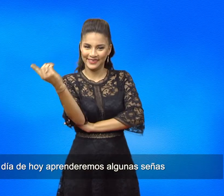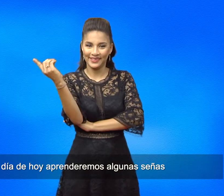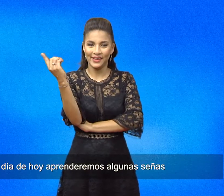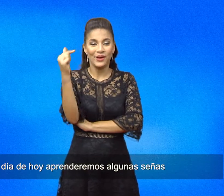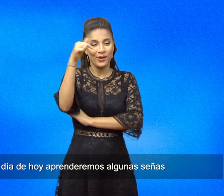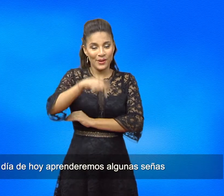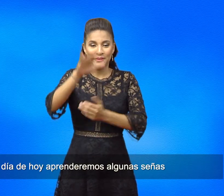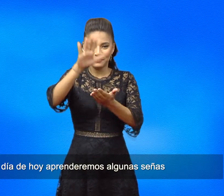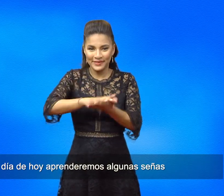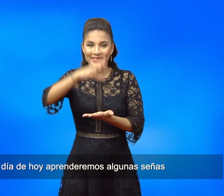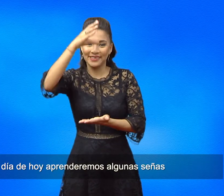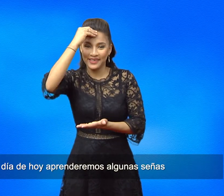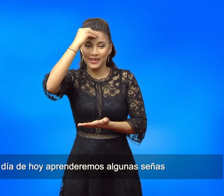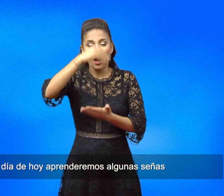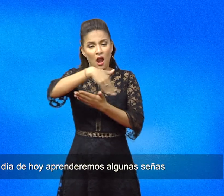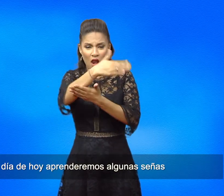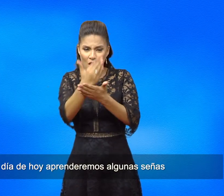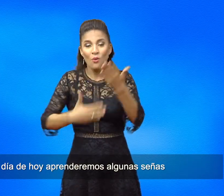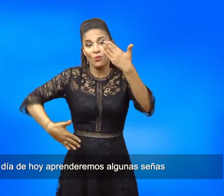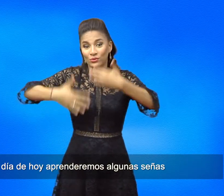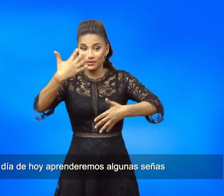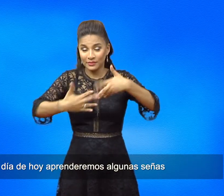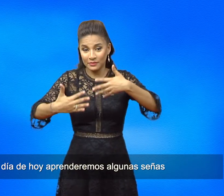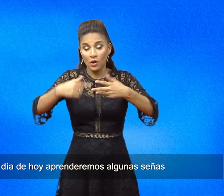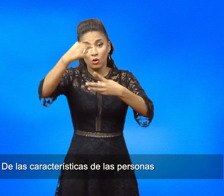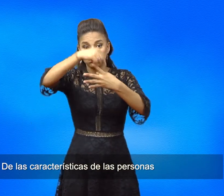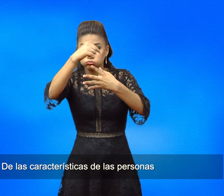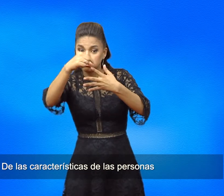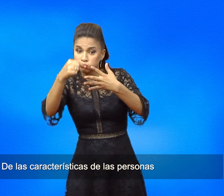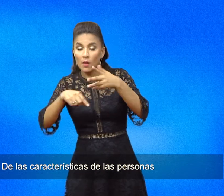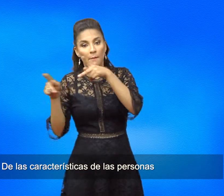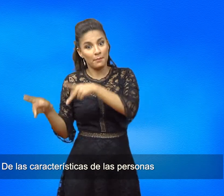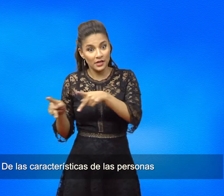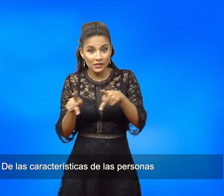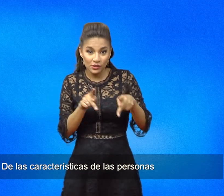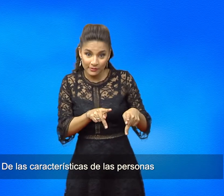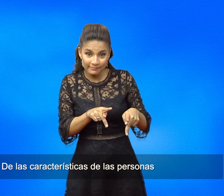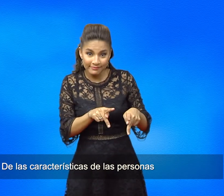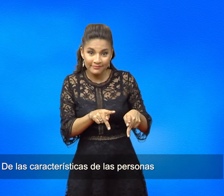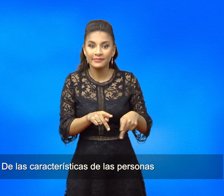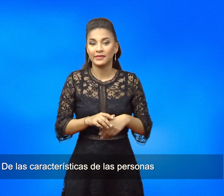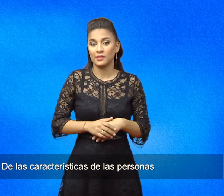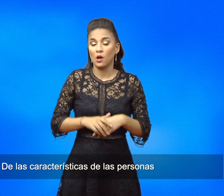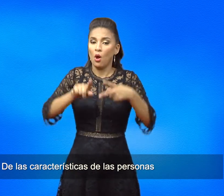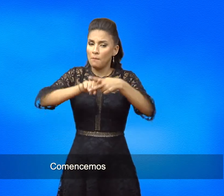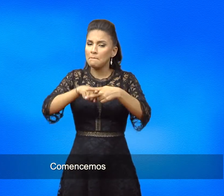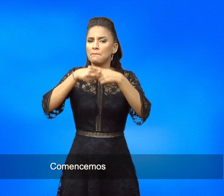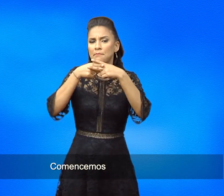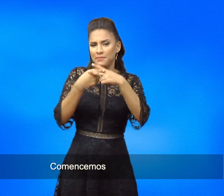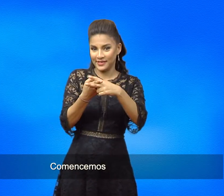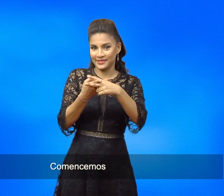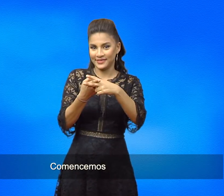el día de hoy aprenderemos algunas señas de las características de las personas comencemos